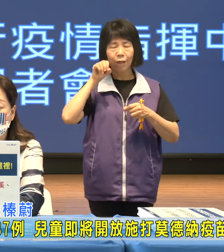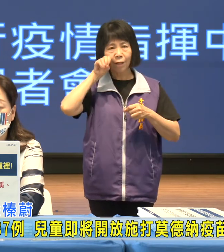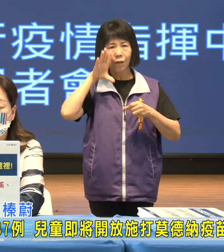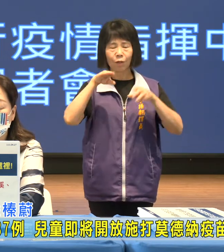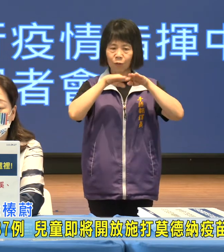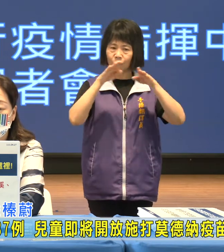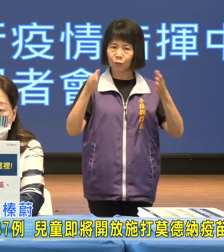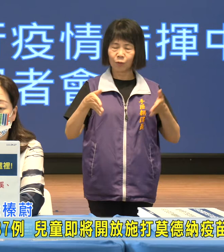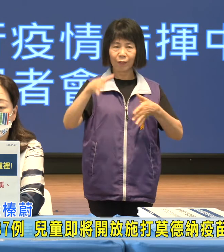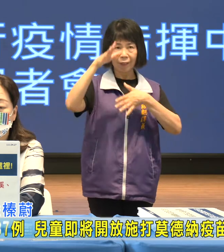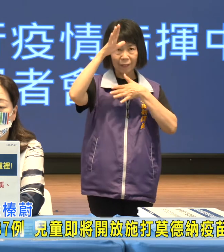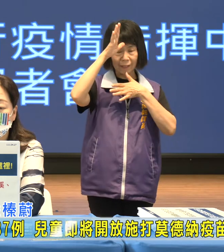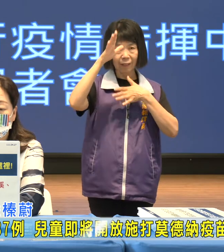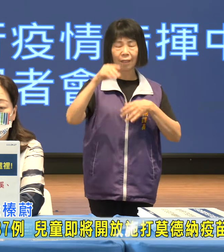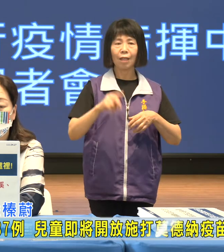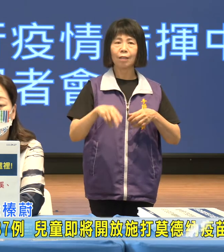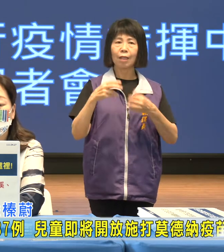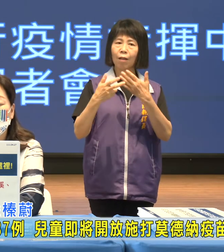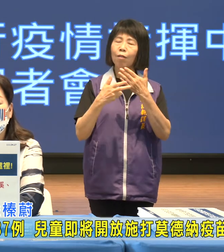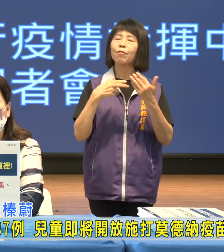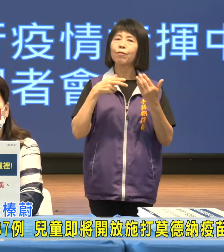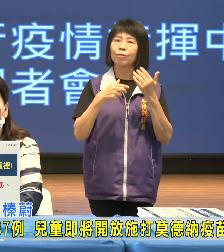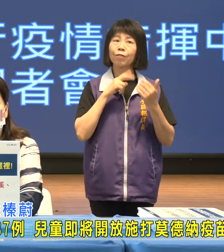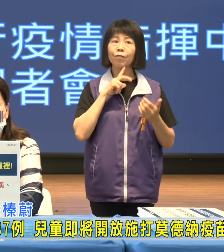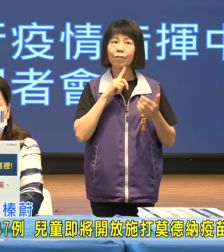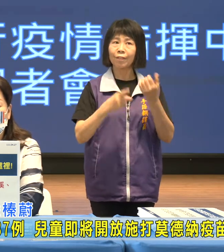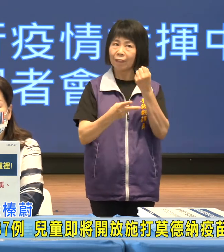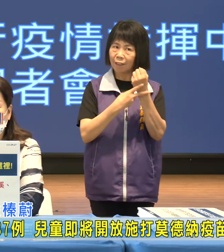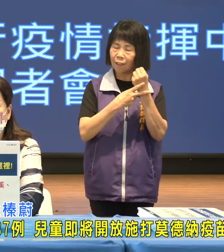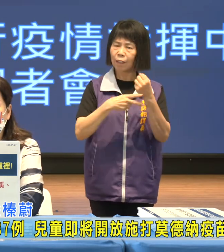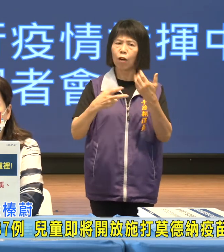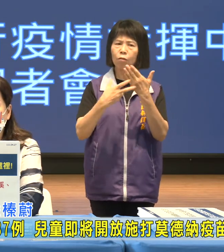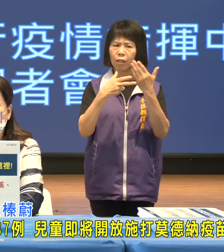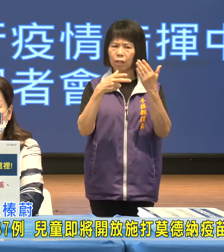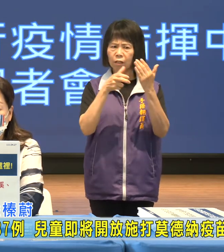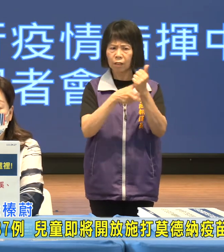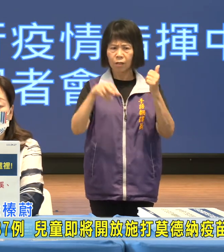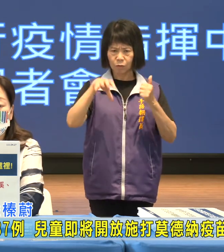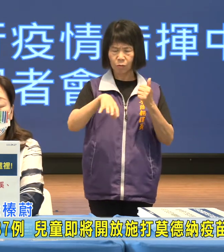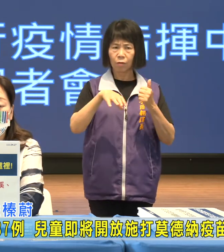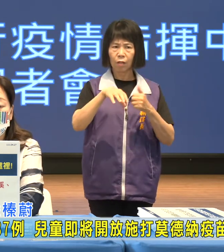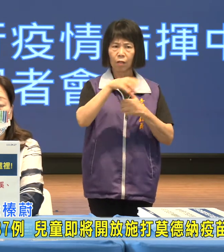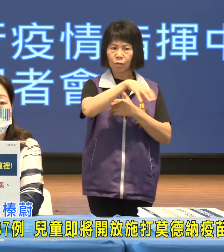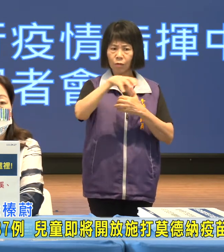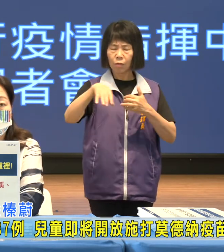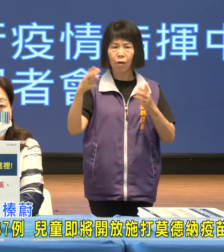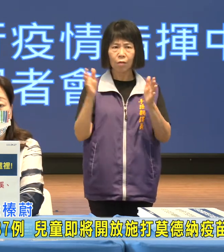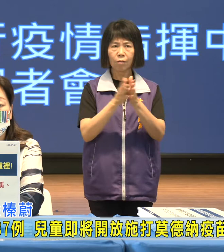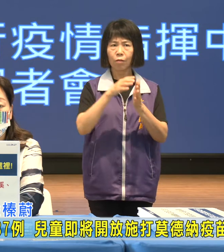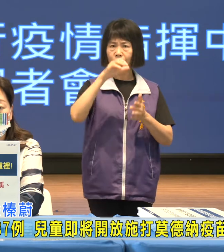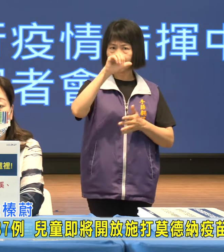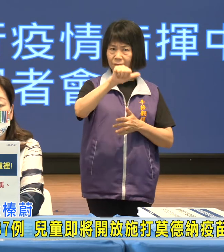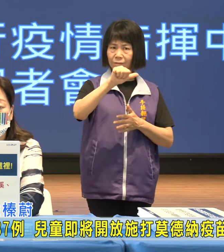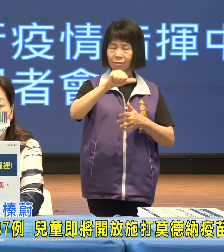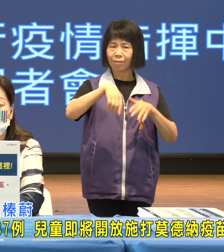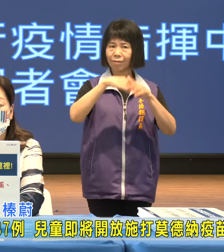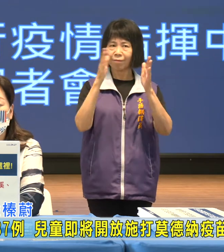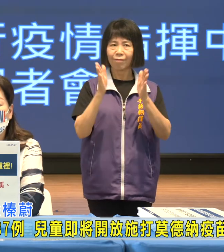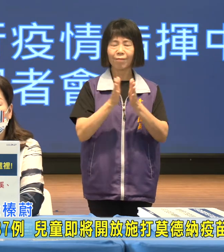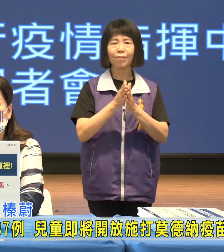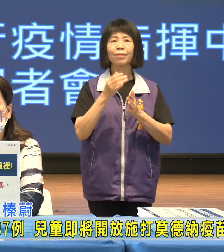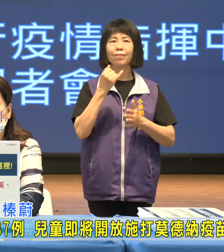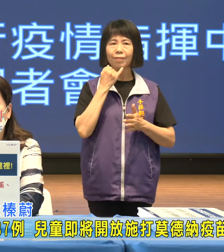卓溪乡卫生所、富里乡卫生所，这1、2、3，这5个卫生所都可